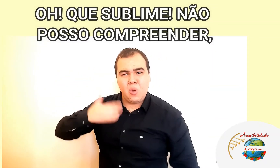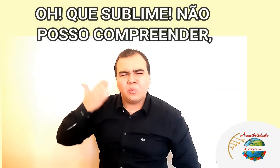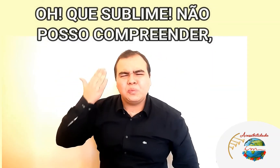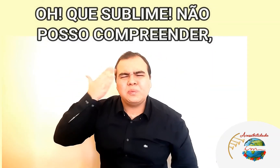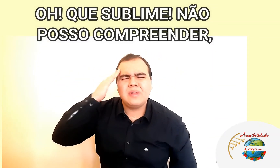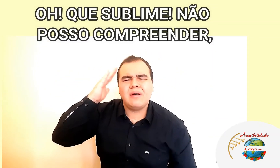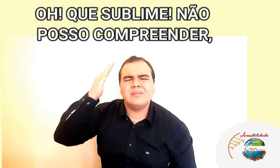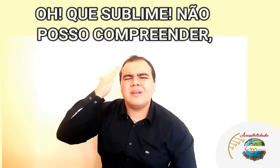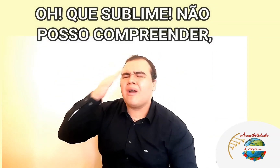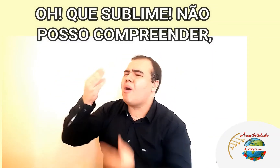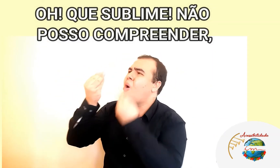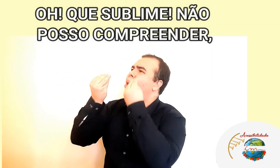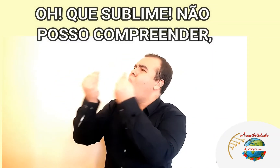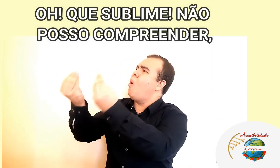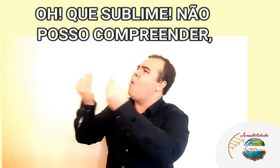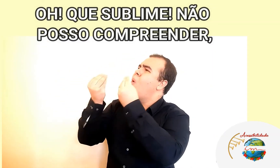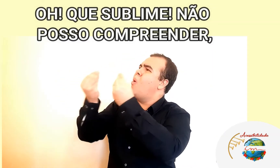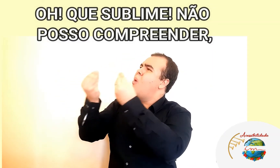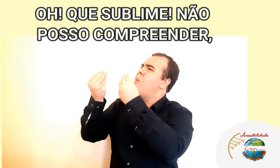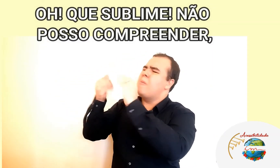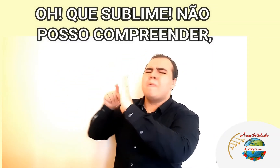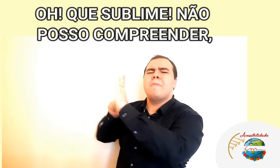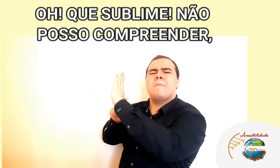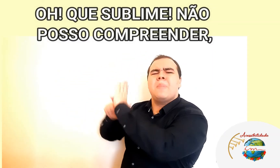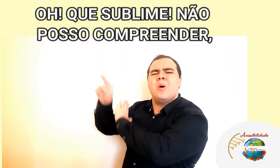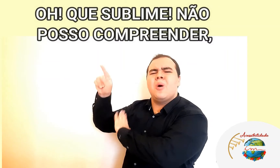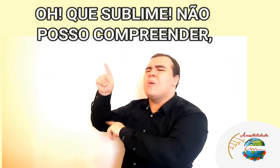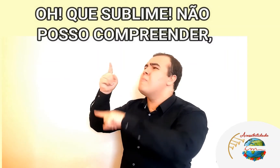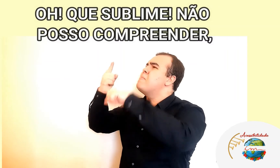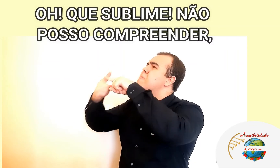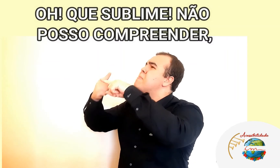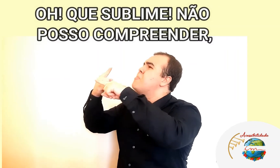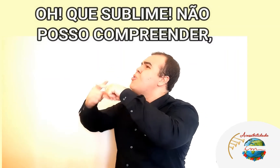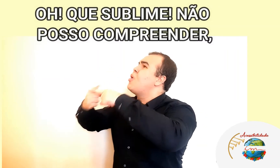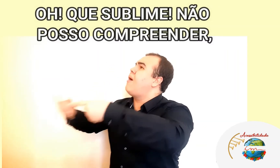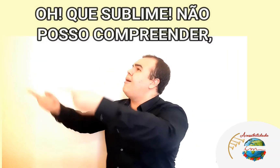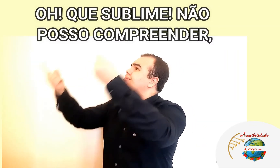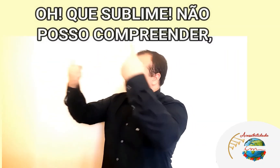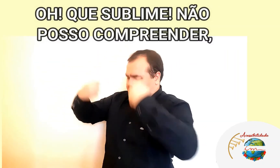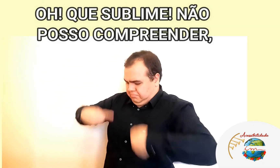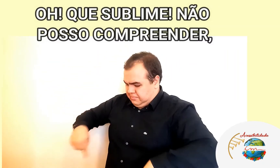não posso compreender.